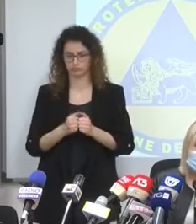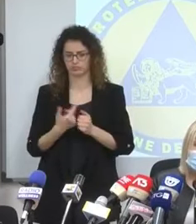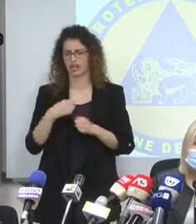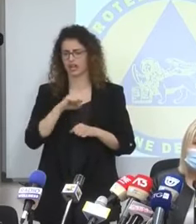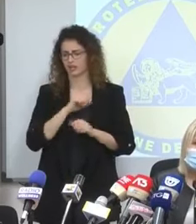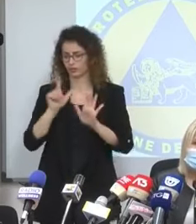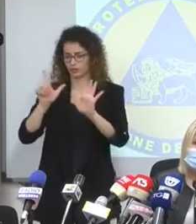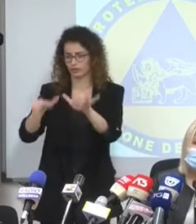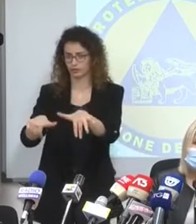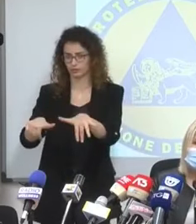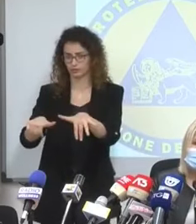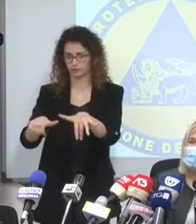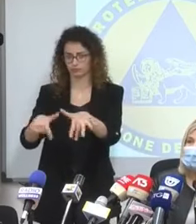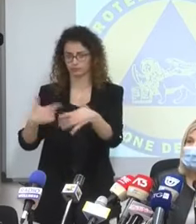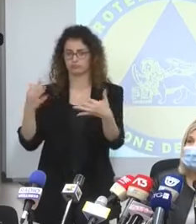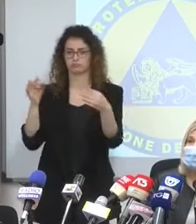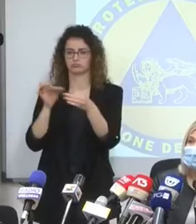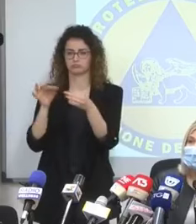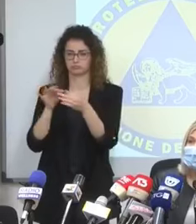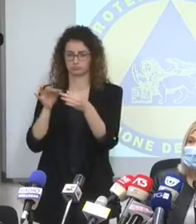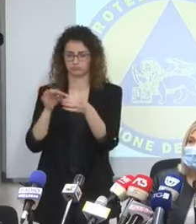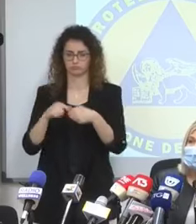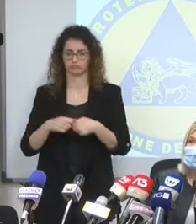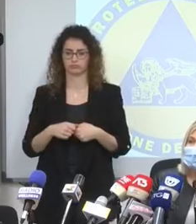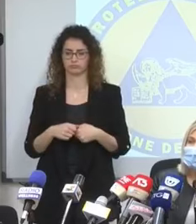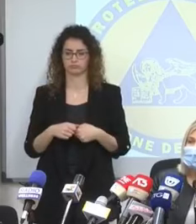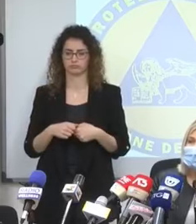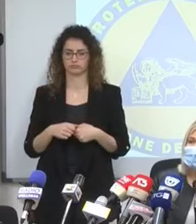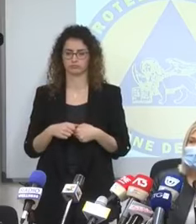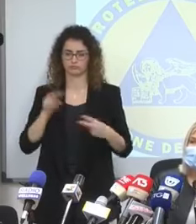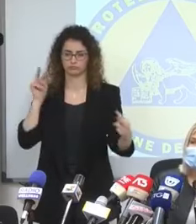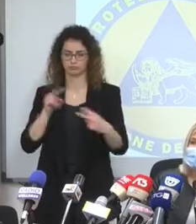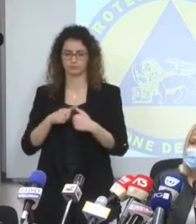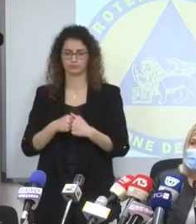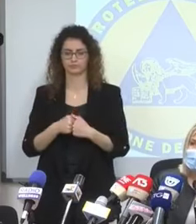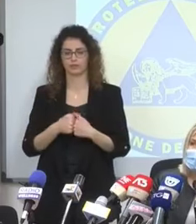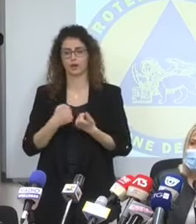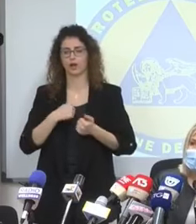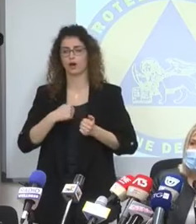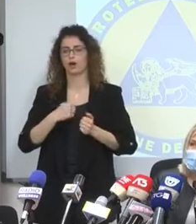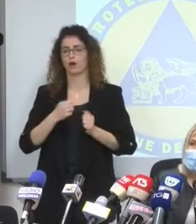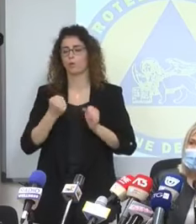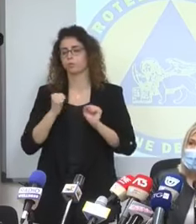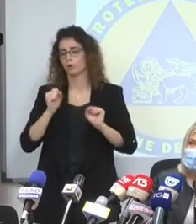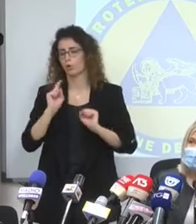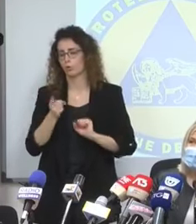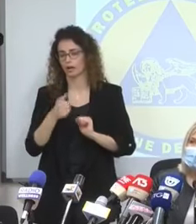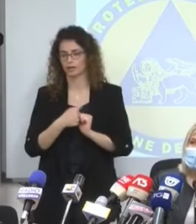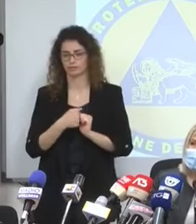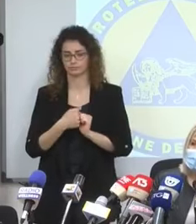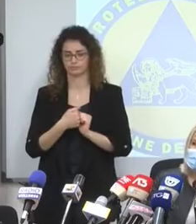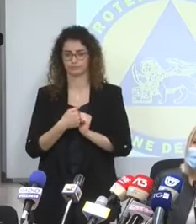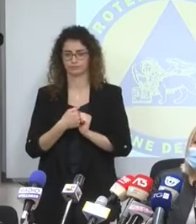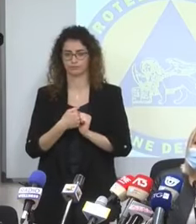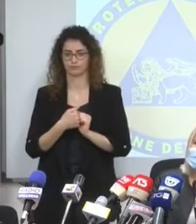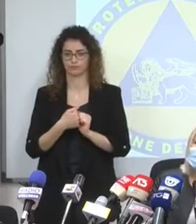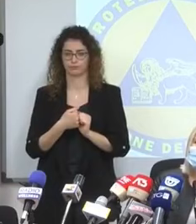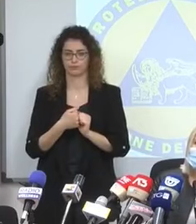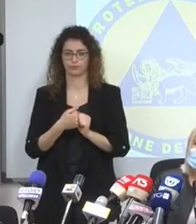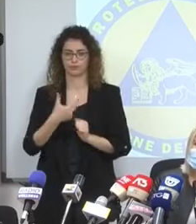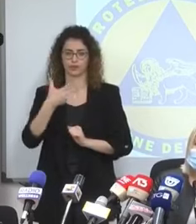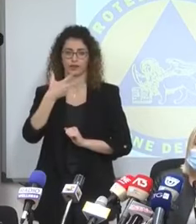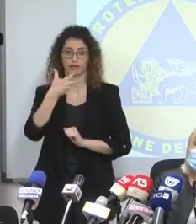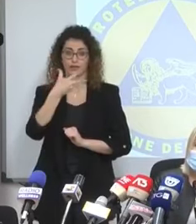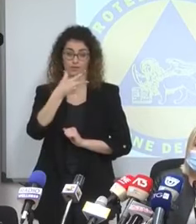settimana prossima probabilmente li incontreremo. Una delle ipotesi con i pediatri è quella della vaccinazione